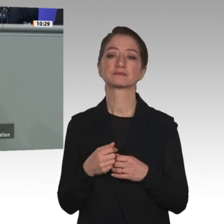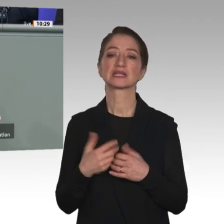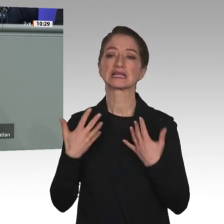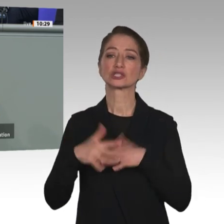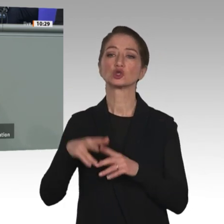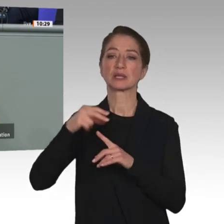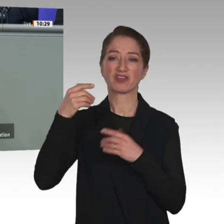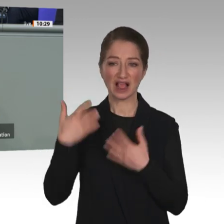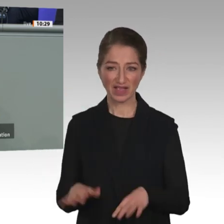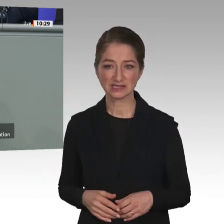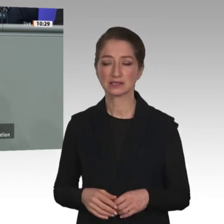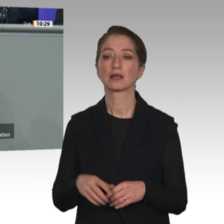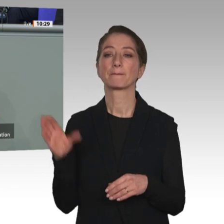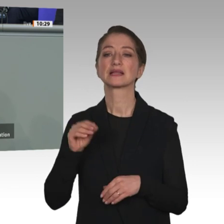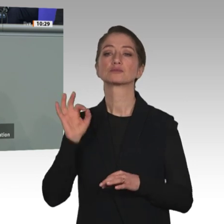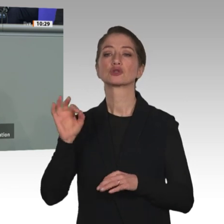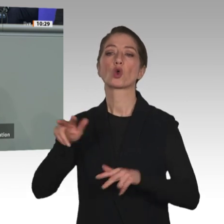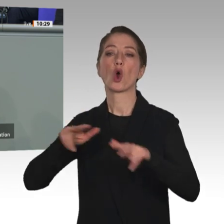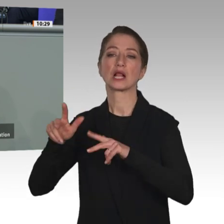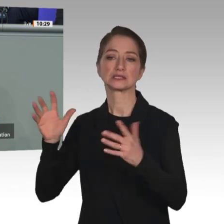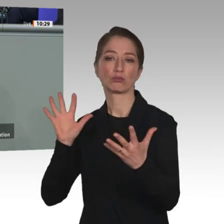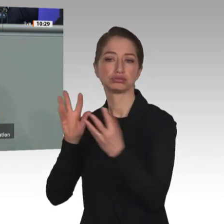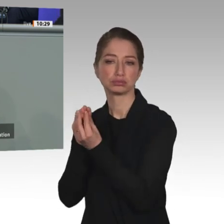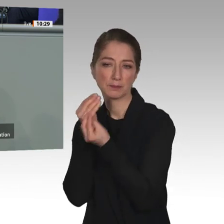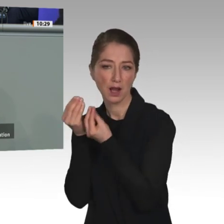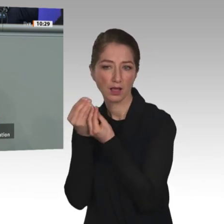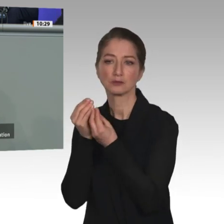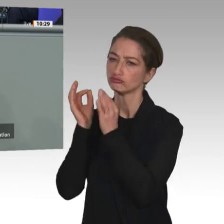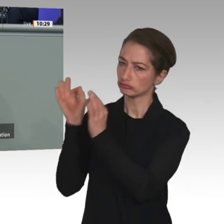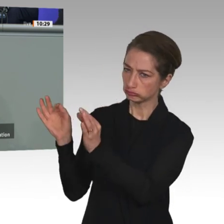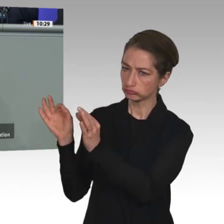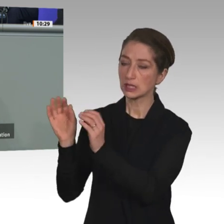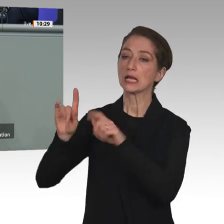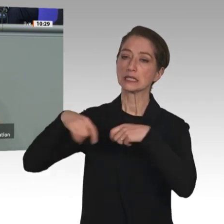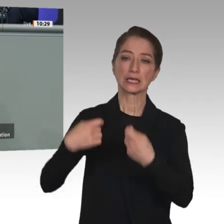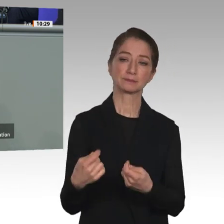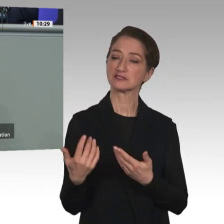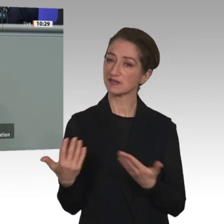Migrantenorganisationen beraten. Und es ist wichtig und gut, dass wir zu dem Ergebnis gekommen sind,